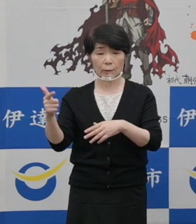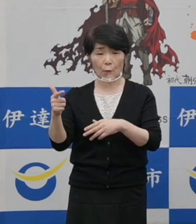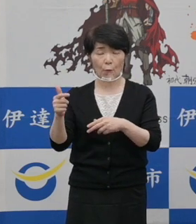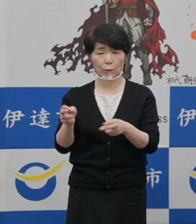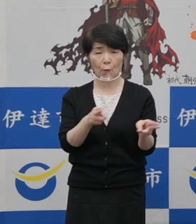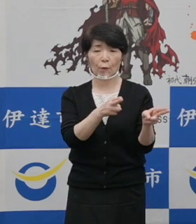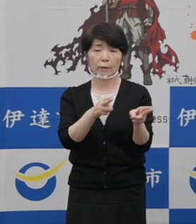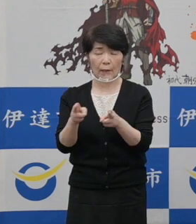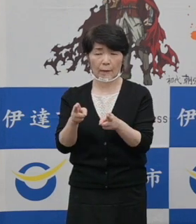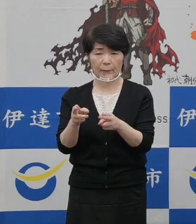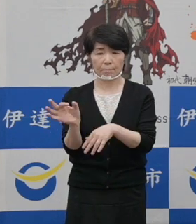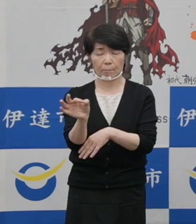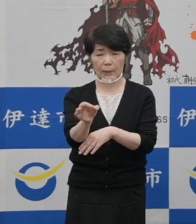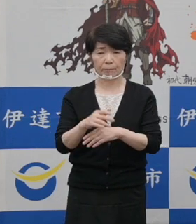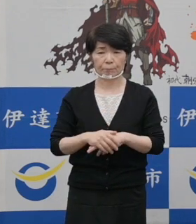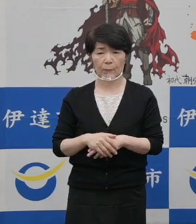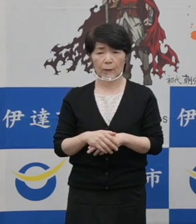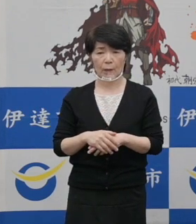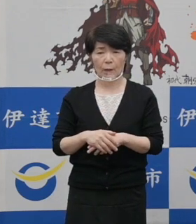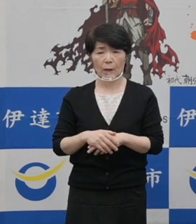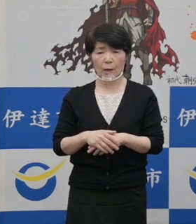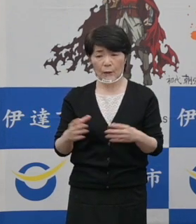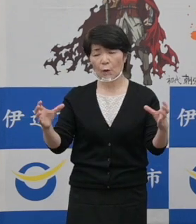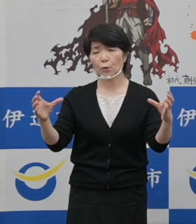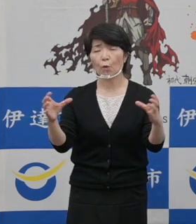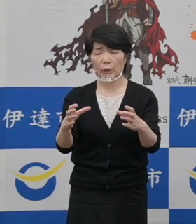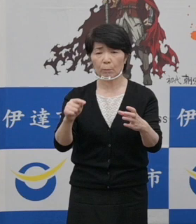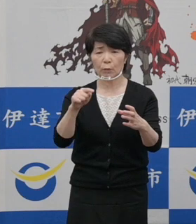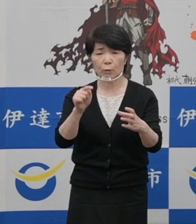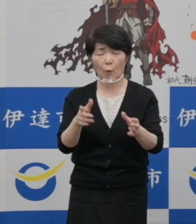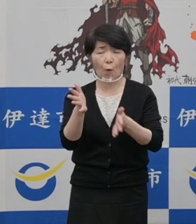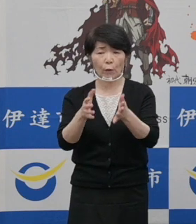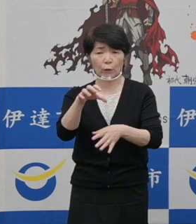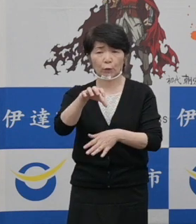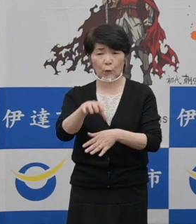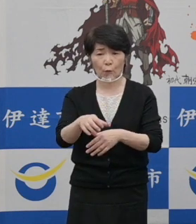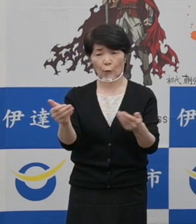。小規模保育を実施しようとする事業